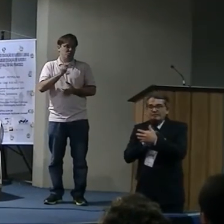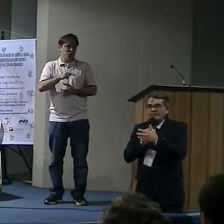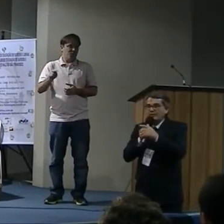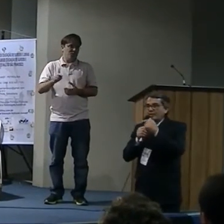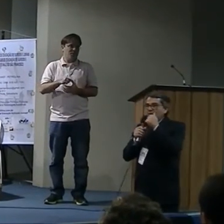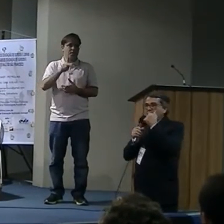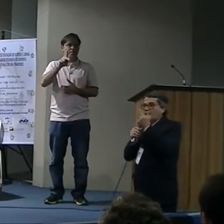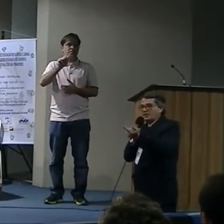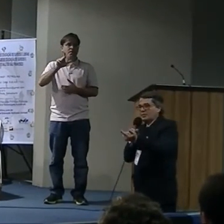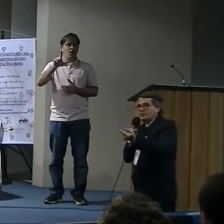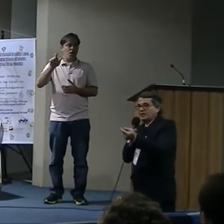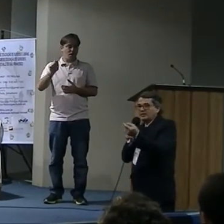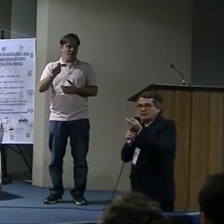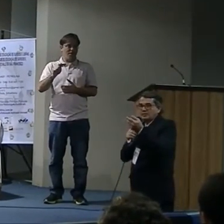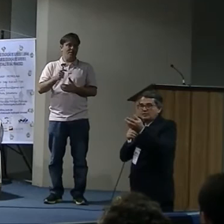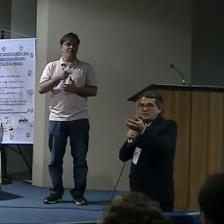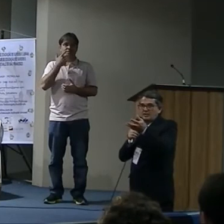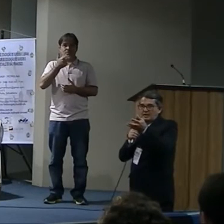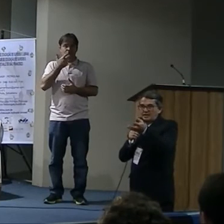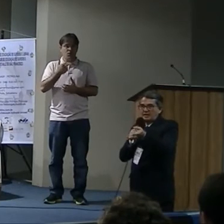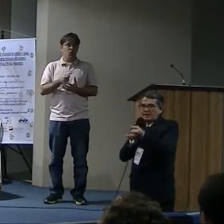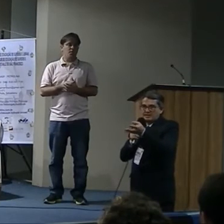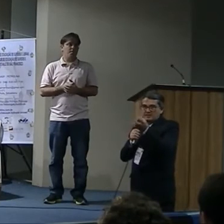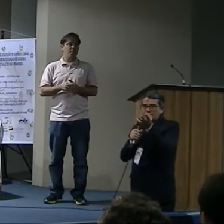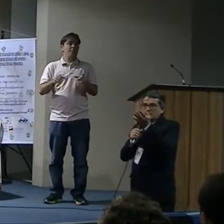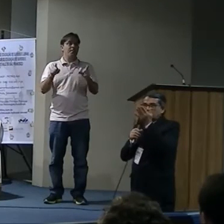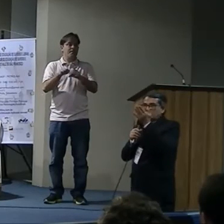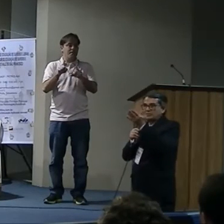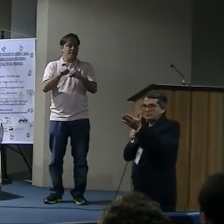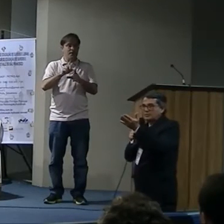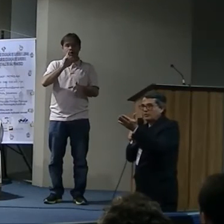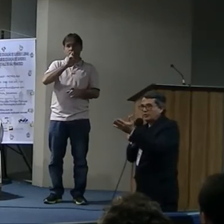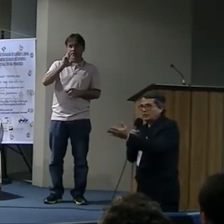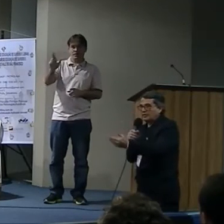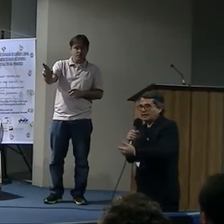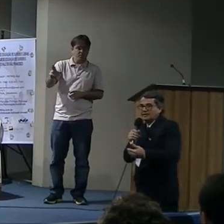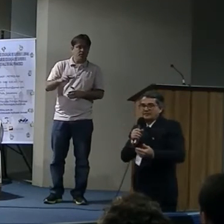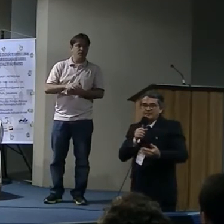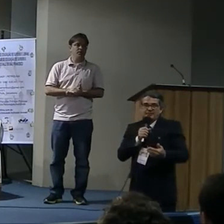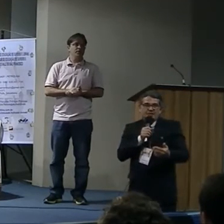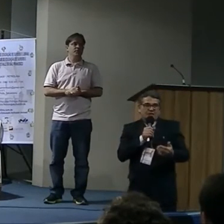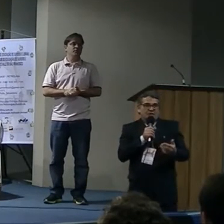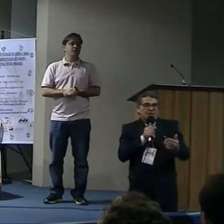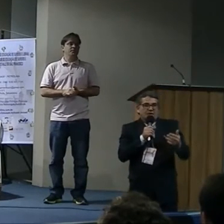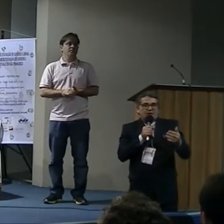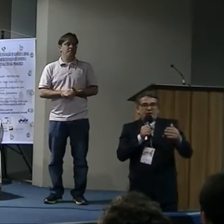Paula e respondendo à indagação do nobre colega,